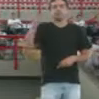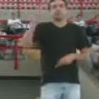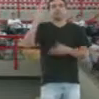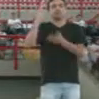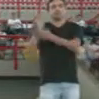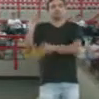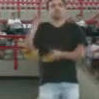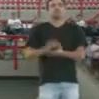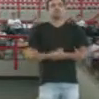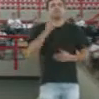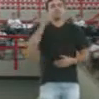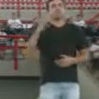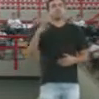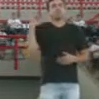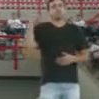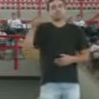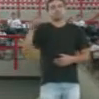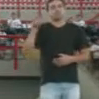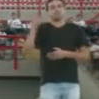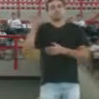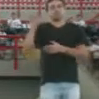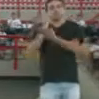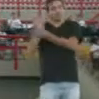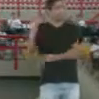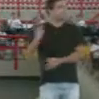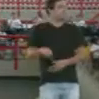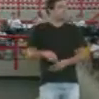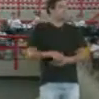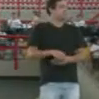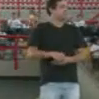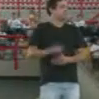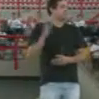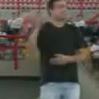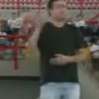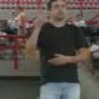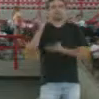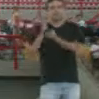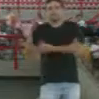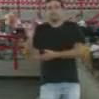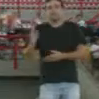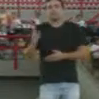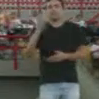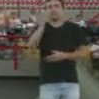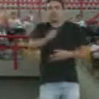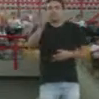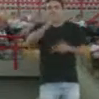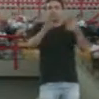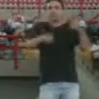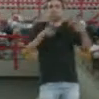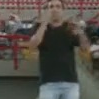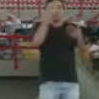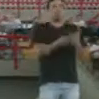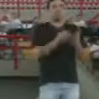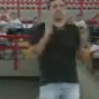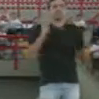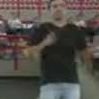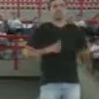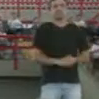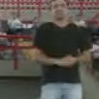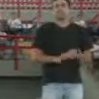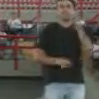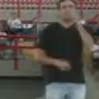vai passar. Diga para a pessoa que está, você vai passar. Isso, Enem ou não Enem, meus irmãos?